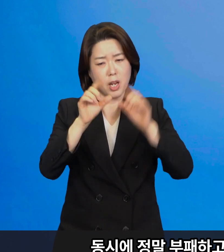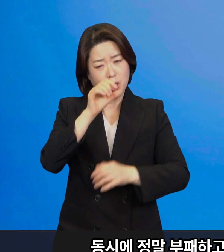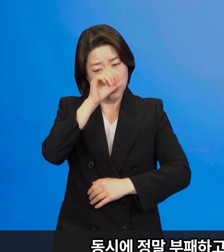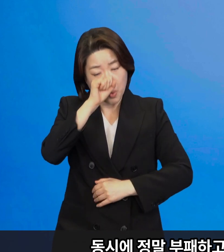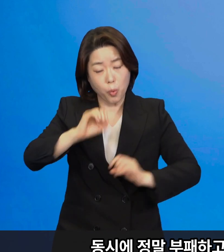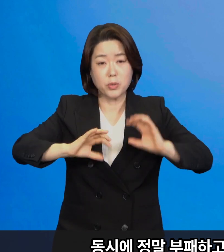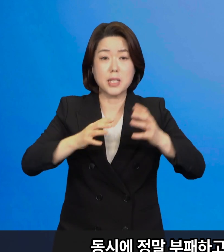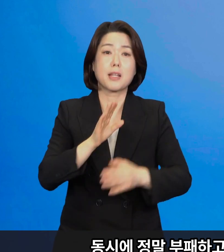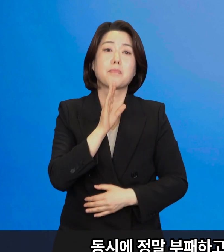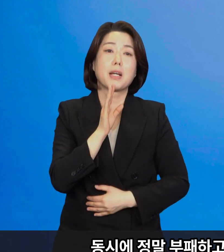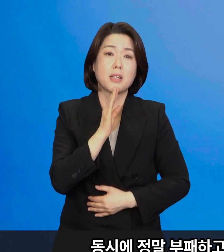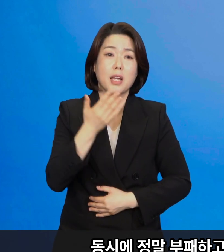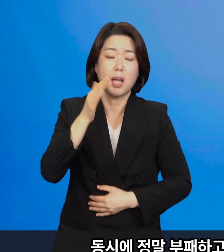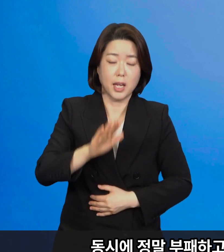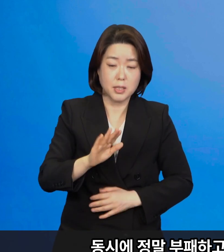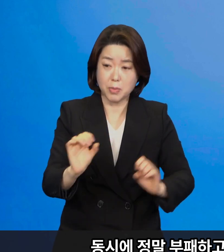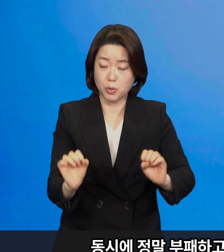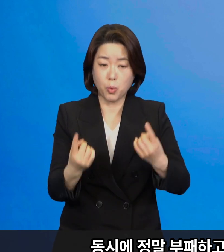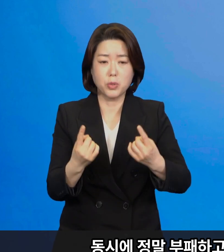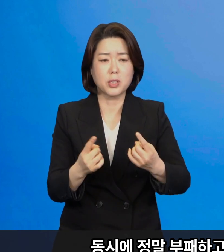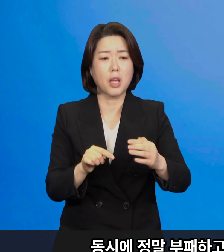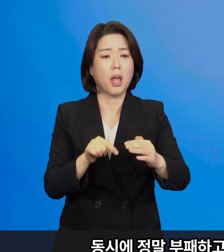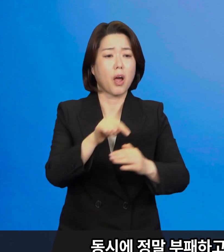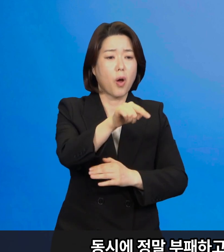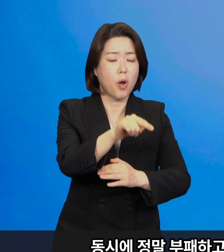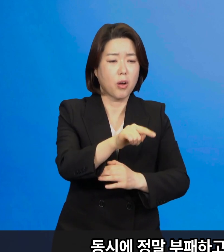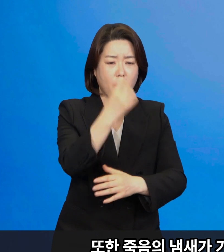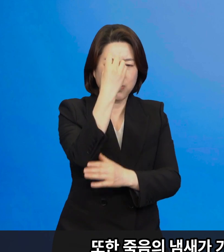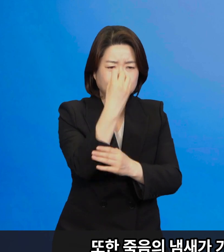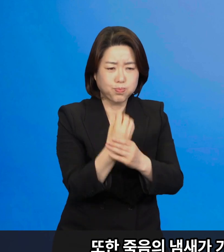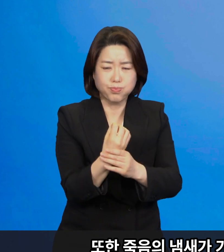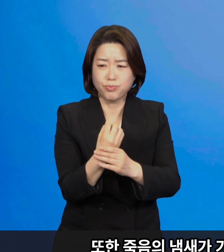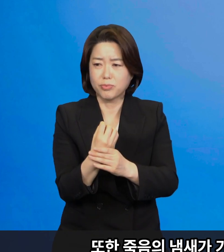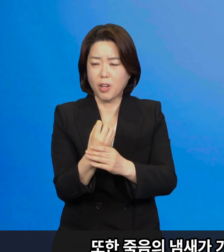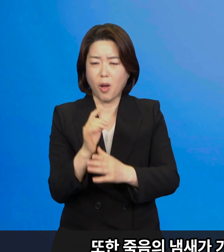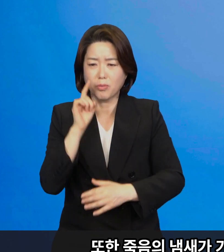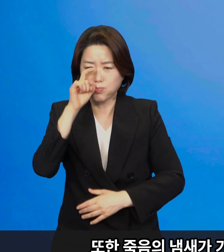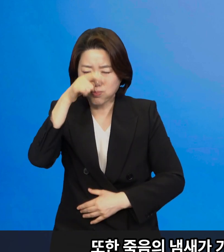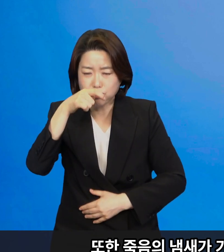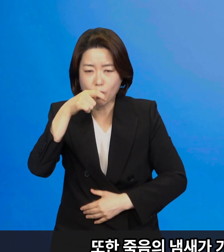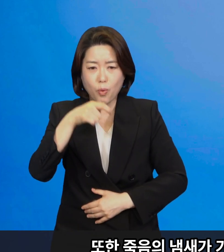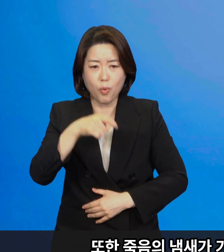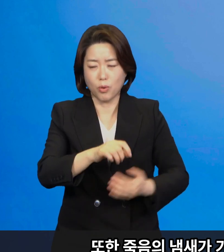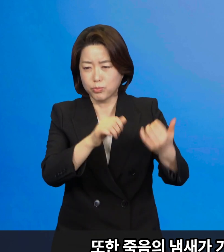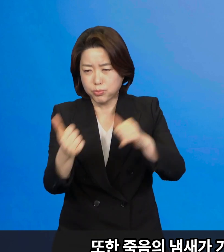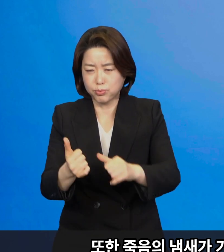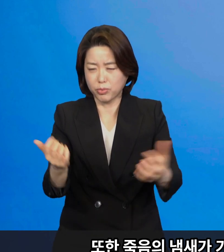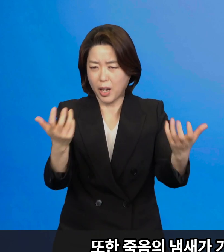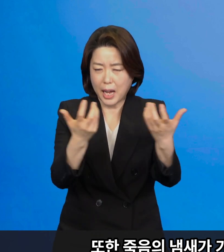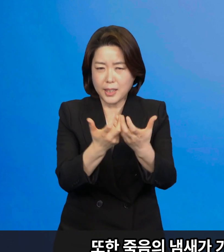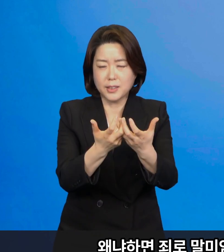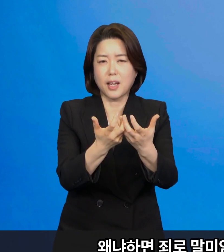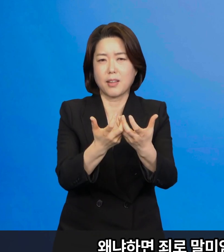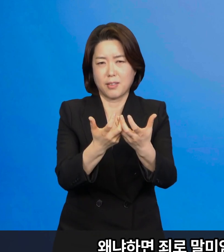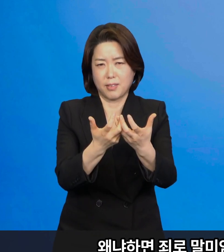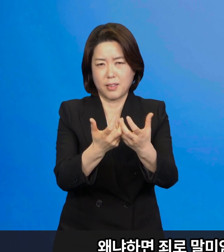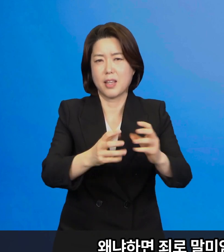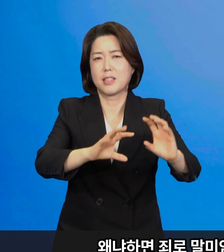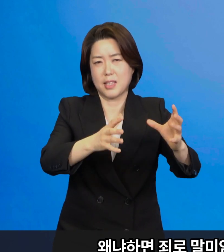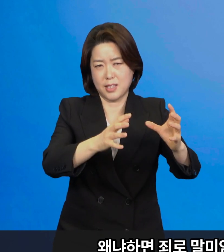동시에 정말 부패하고도 또한 불의한 세상이고 또한 죽음의 냄새가 가득한 세상이기도 합니다.